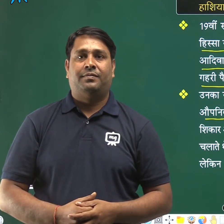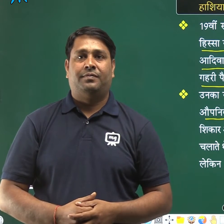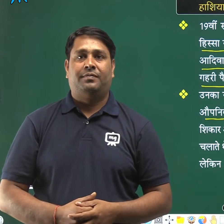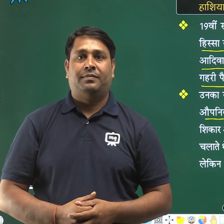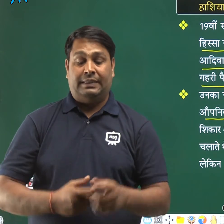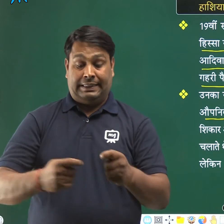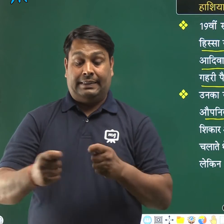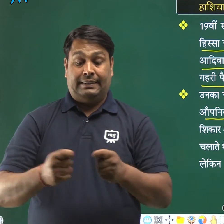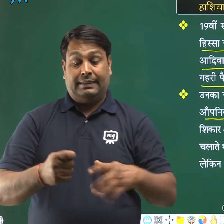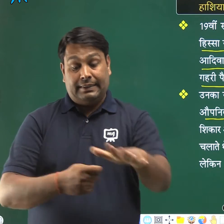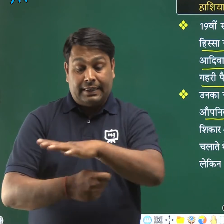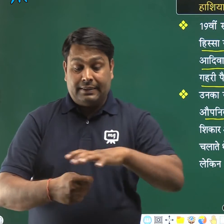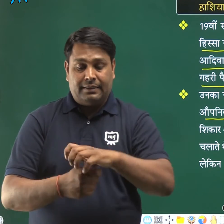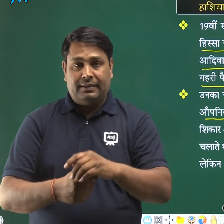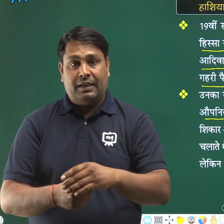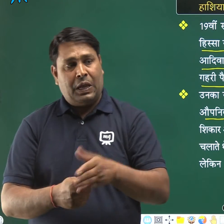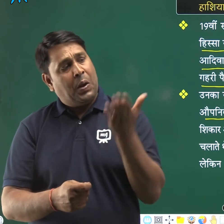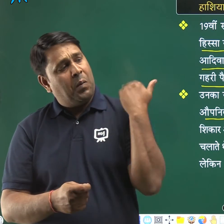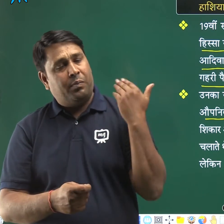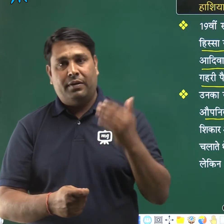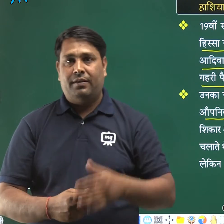शासन से पहले